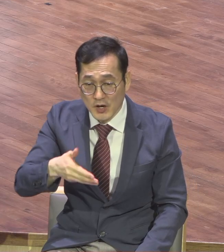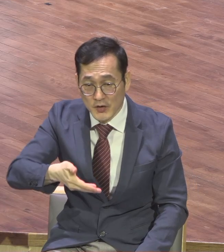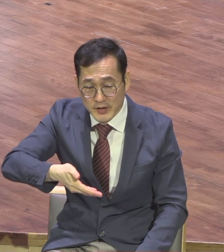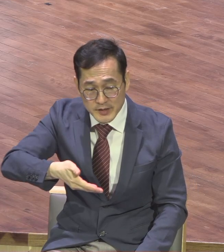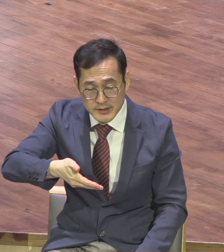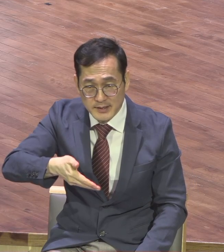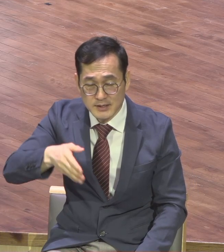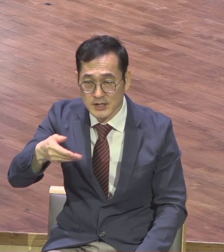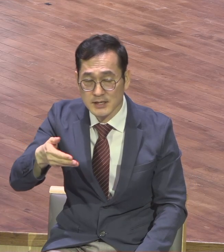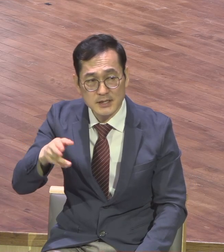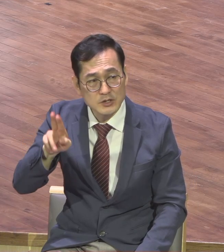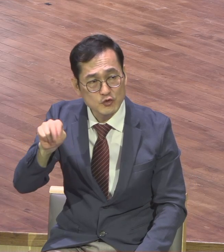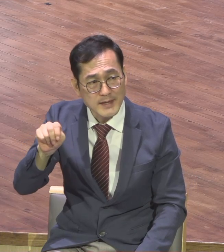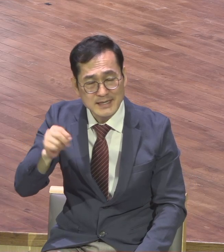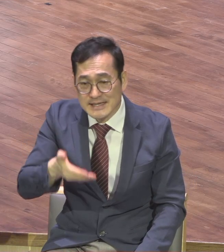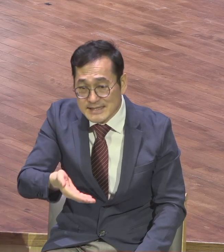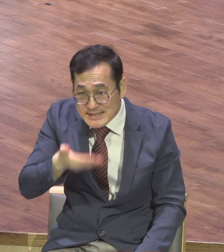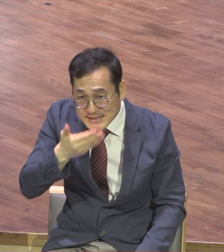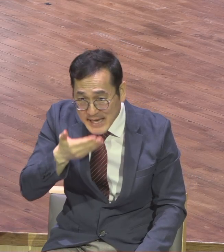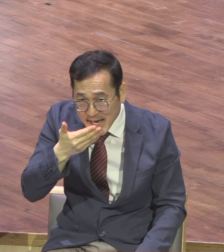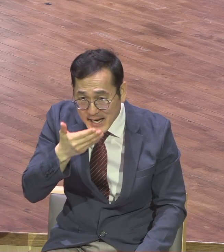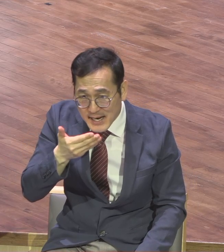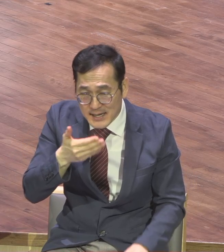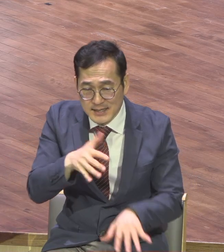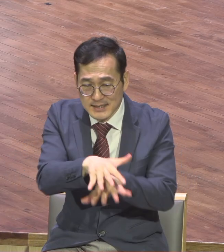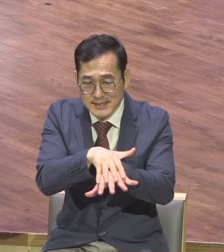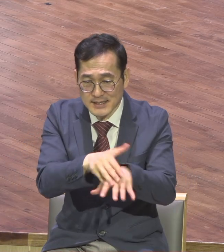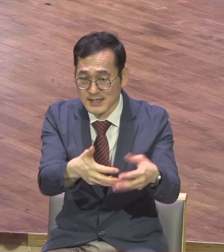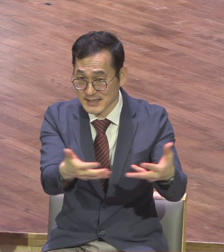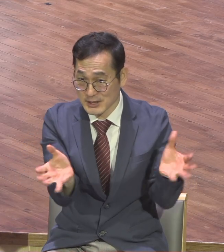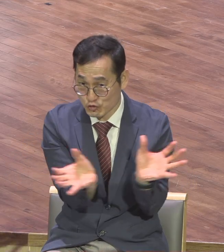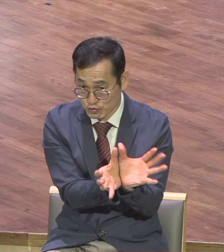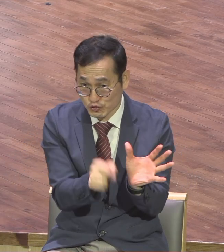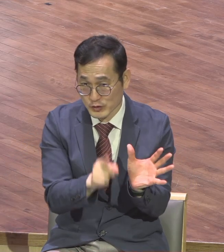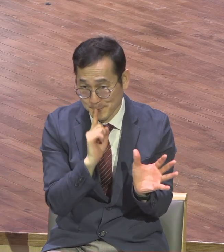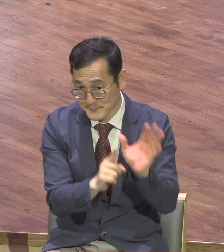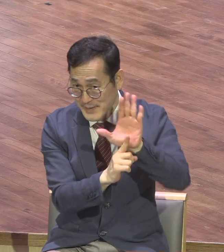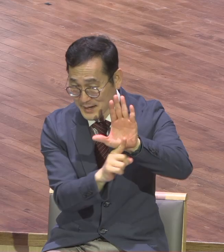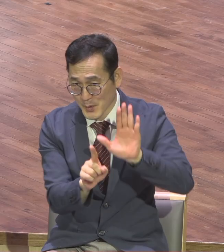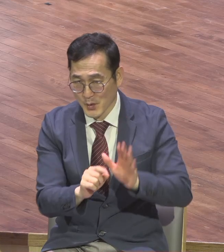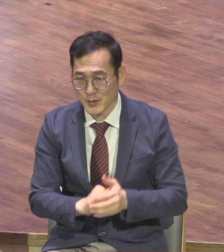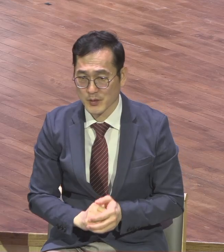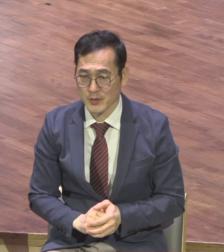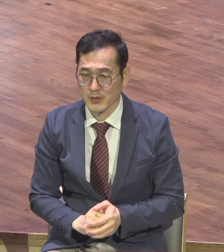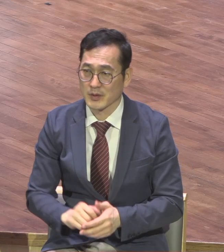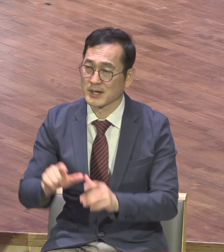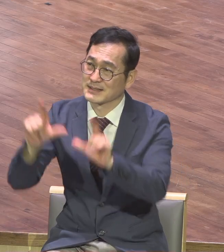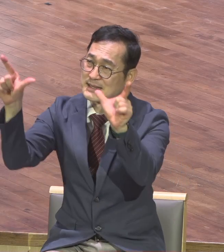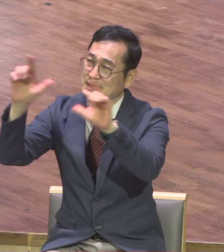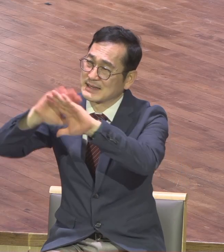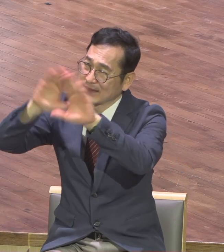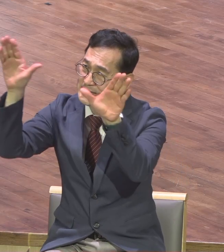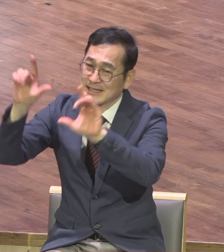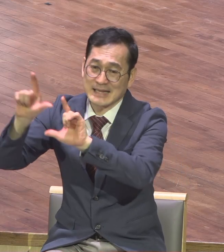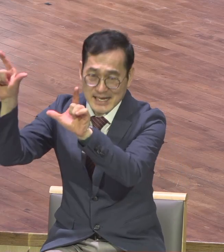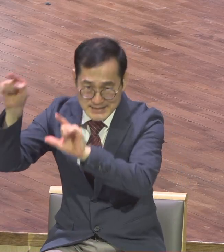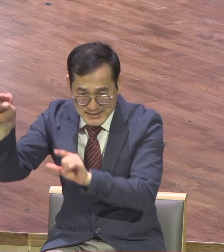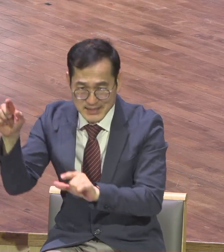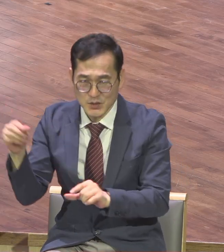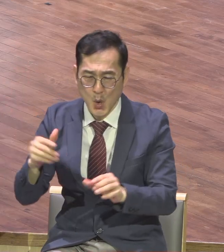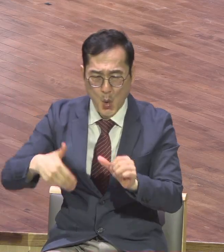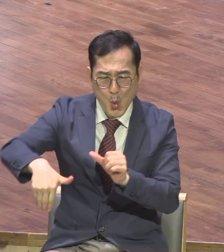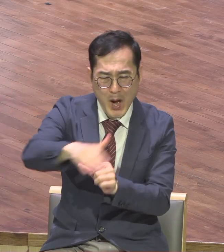농업기구 FAO의 보고에 의하면 기후와 이 환경 변화 등으로